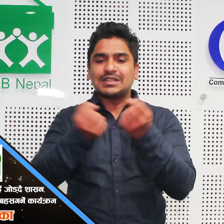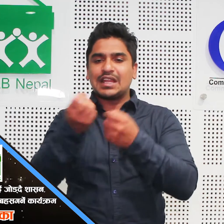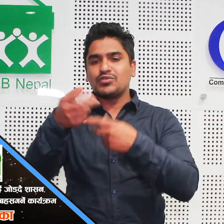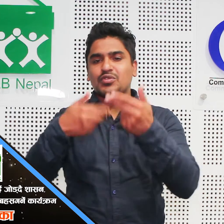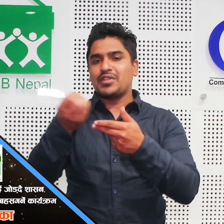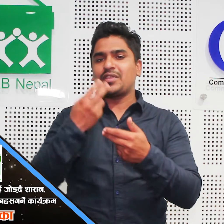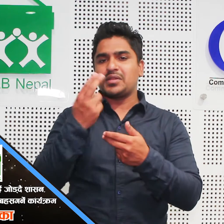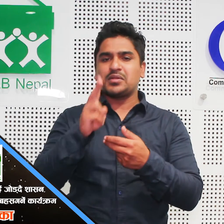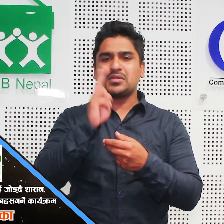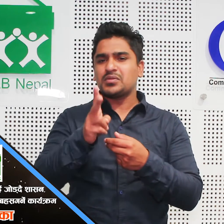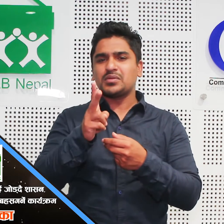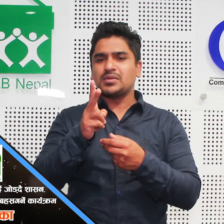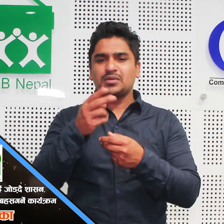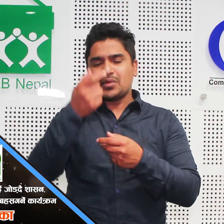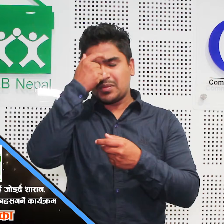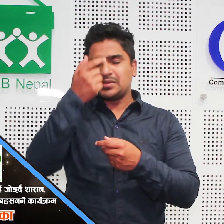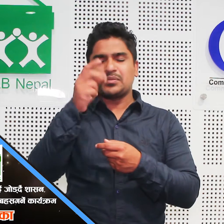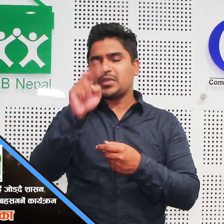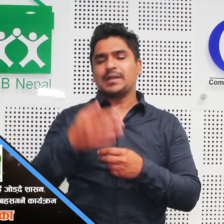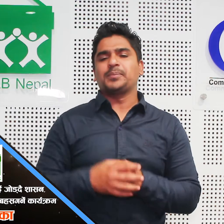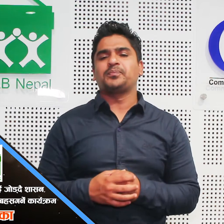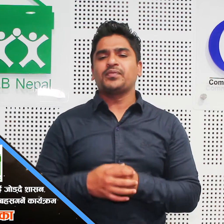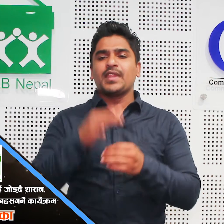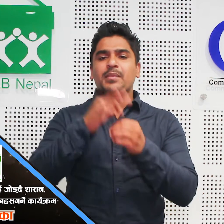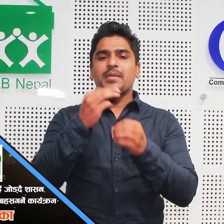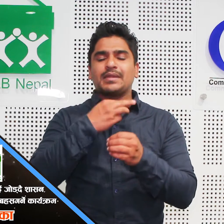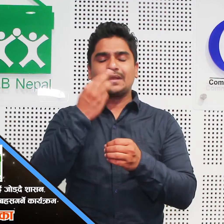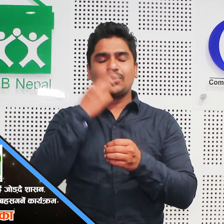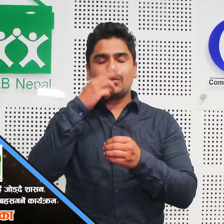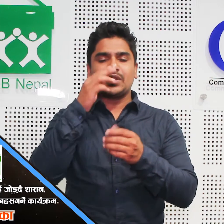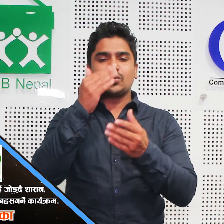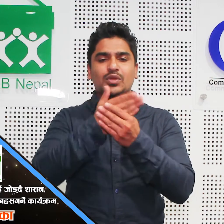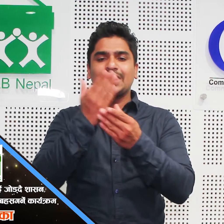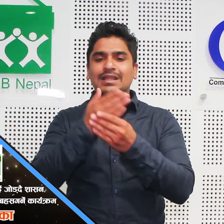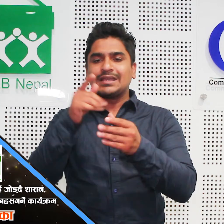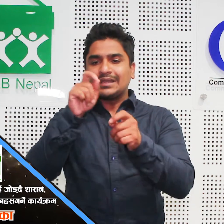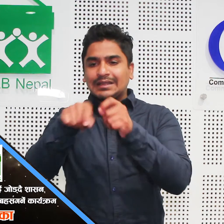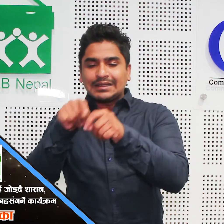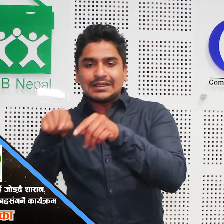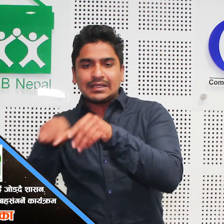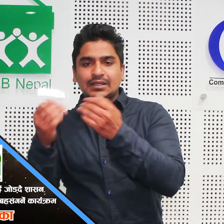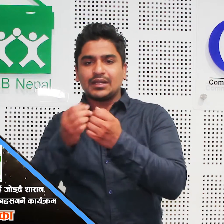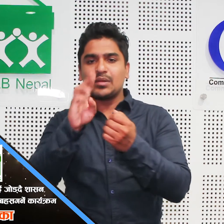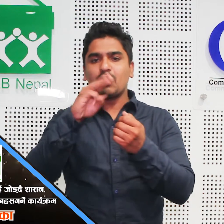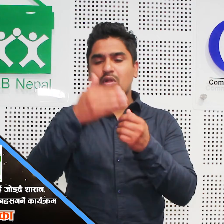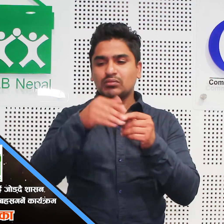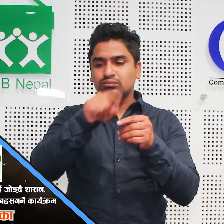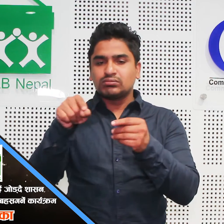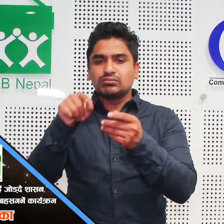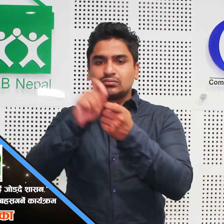हामीलाई समस्या त्यस्तो कृषकलाई कहीँ परेको जस्तो लाग्दैन। व्यावसायिक रूपमा तरकारी खेती गर्ने किसानलाई बिउ मलखादको झो गर्नदेखि लिएर उत्पादित तरकारी